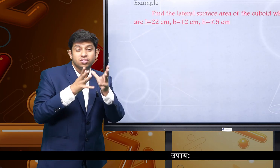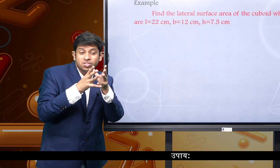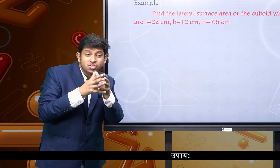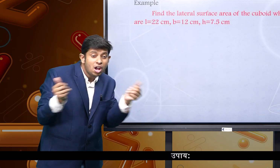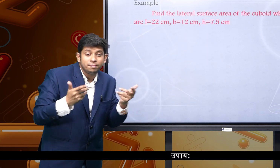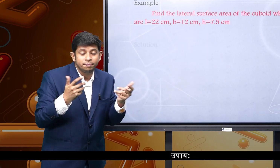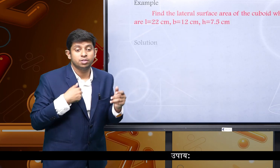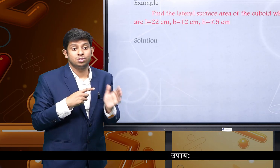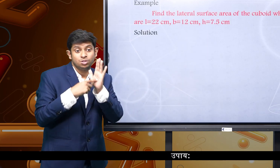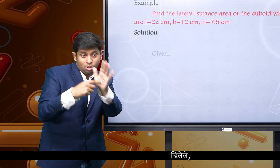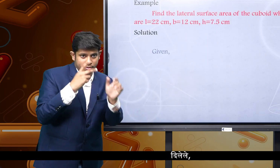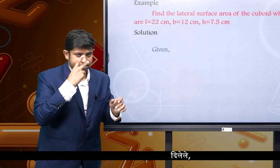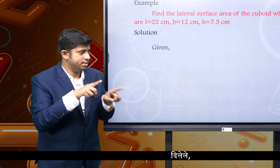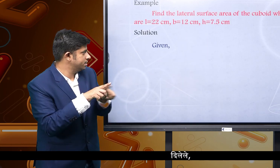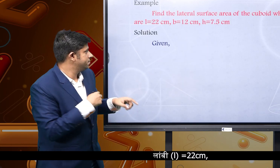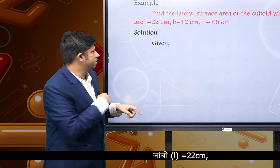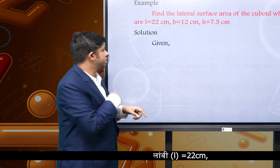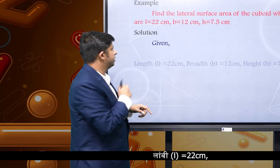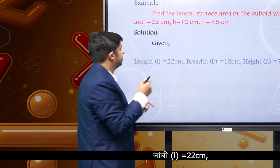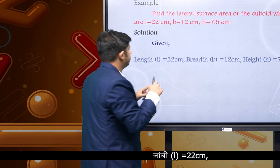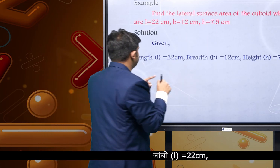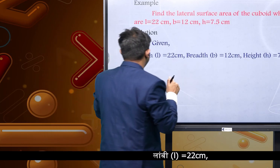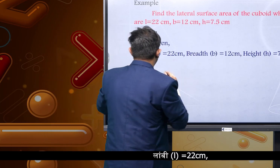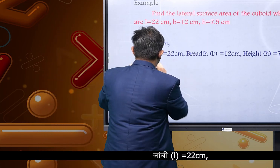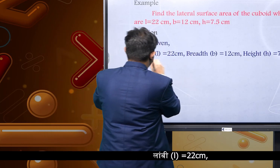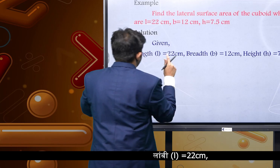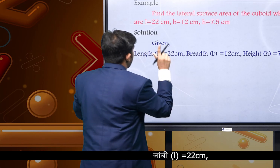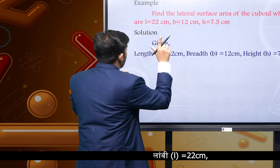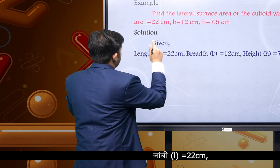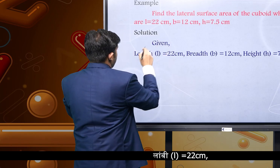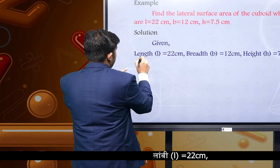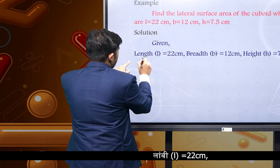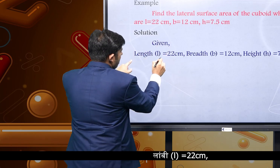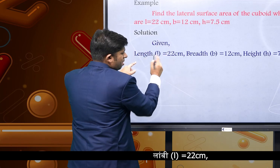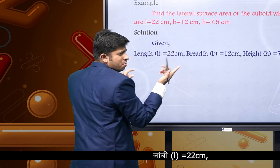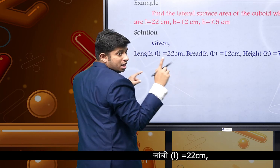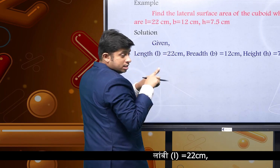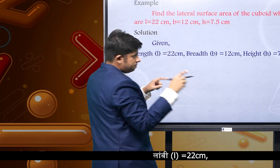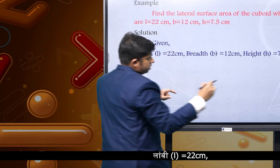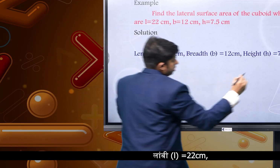उपाय: दिलेले लांबी L बरोबर 22 सेंटीमीटर,